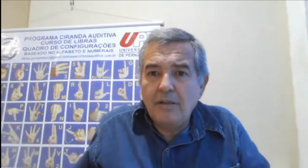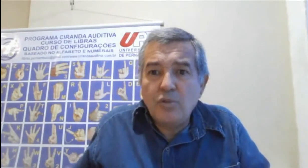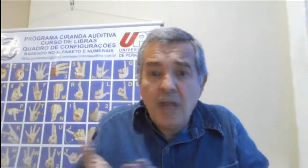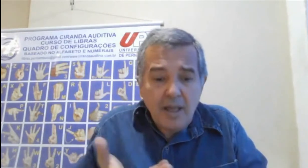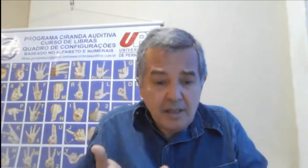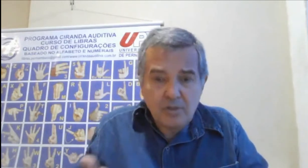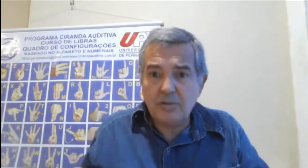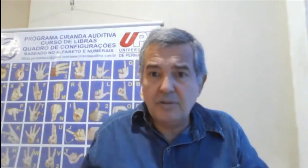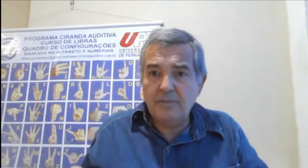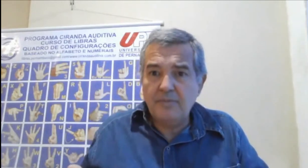o que é isso?